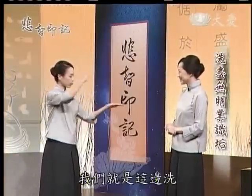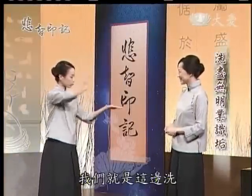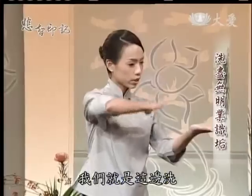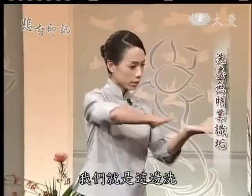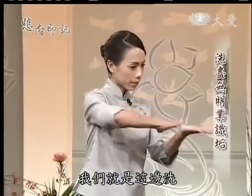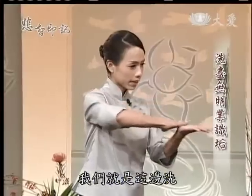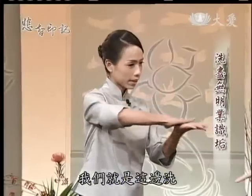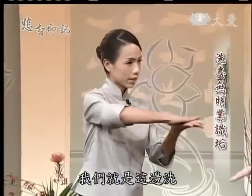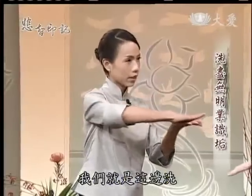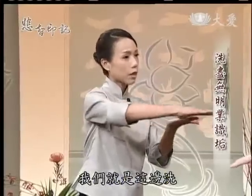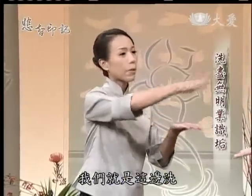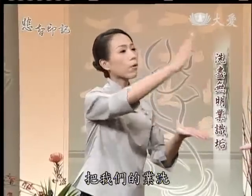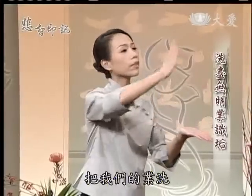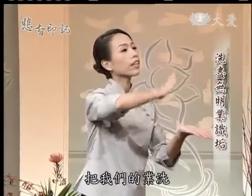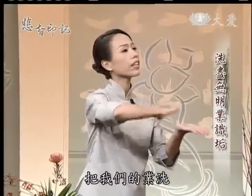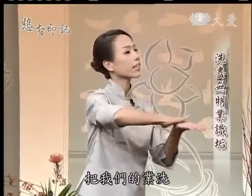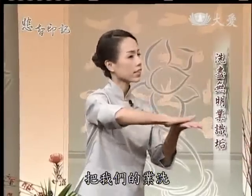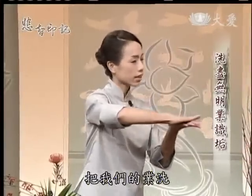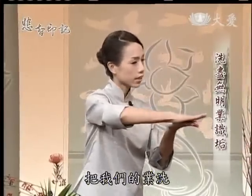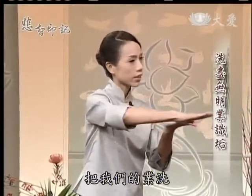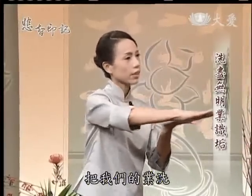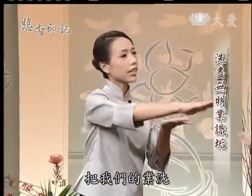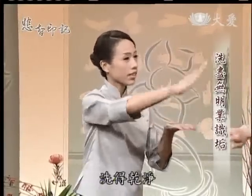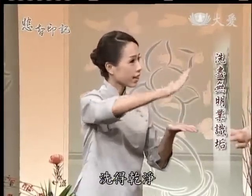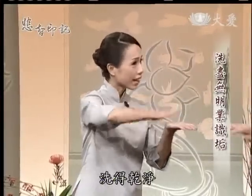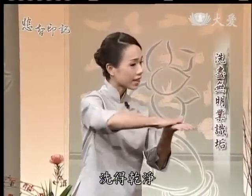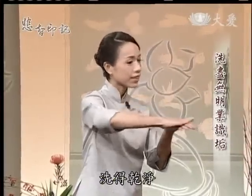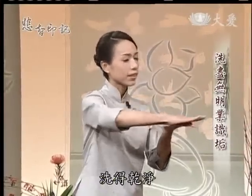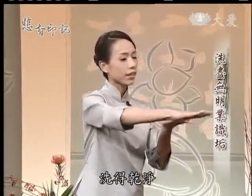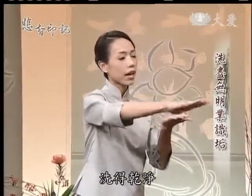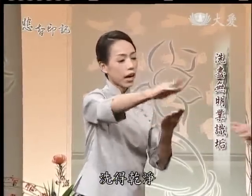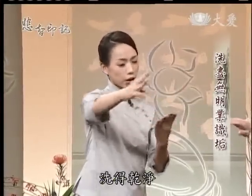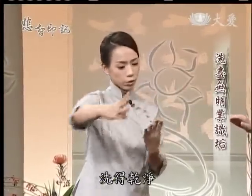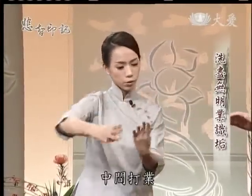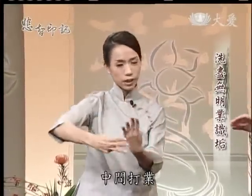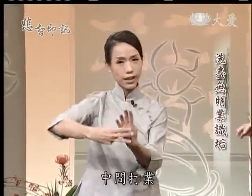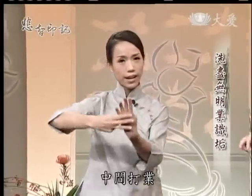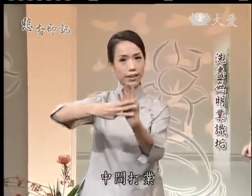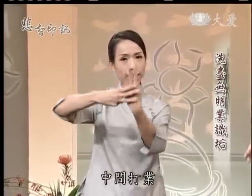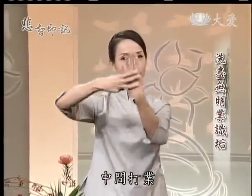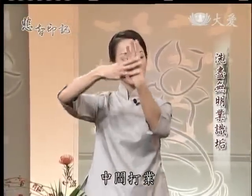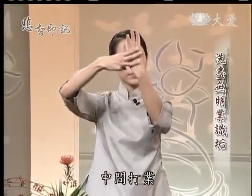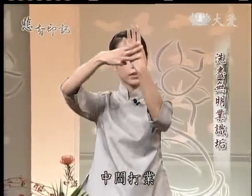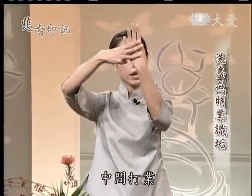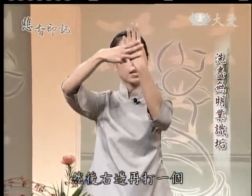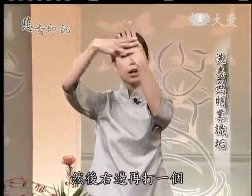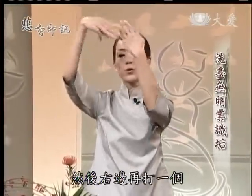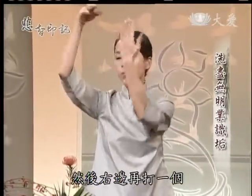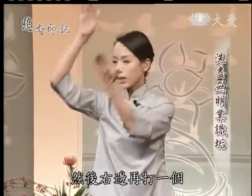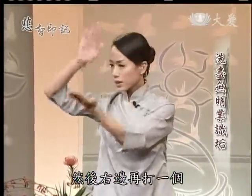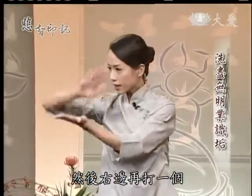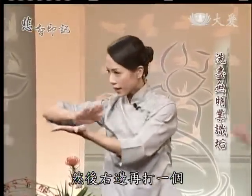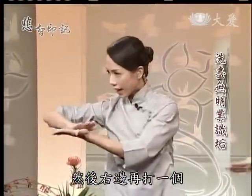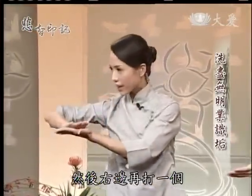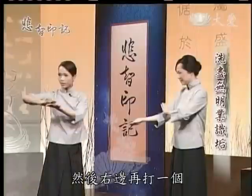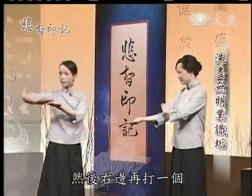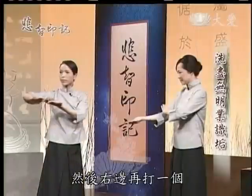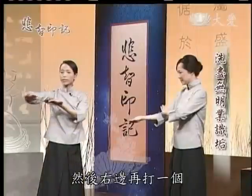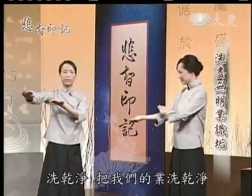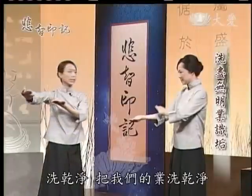呢，我们就是这边洗，把我们的业洗得干净，中间打业然后右边呢再打一个洗